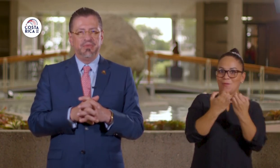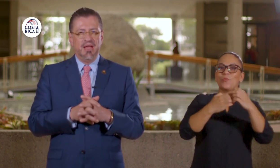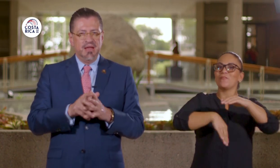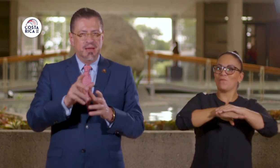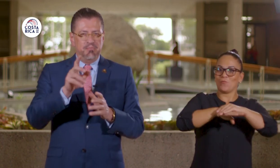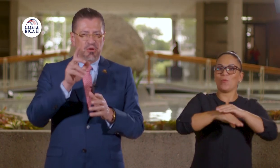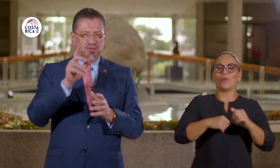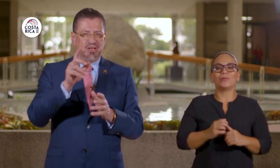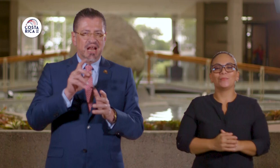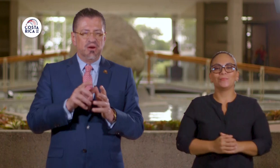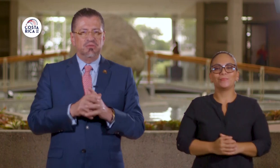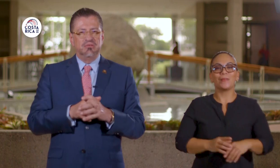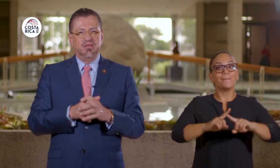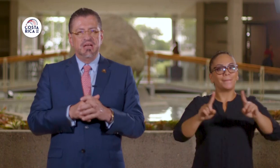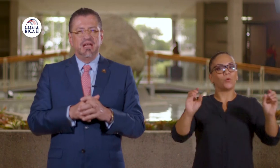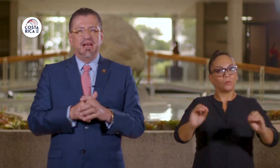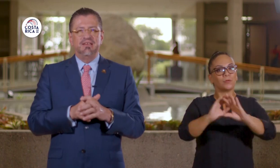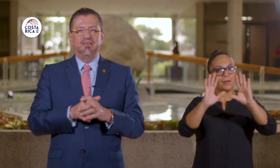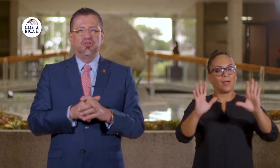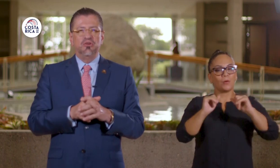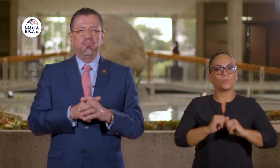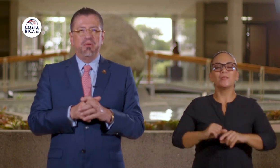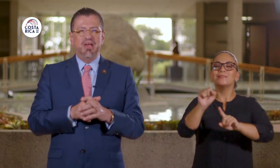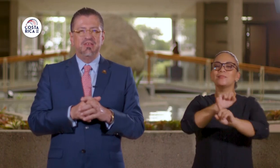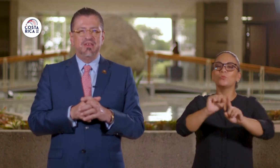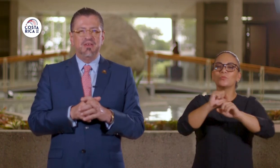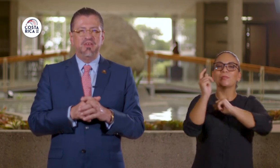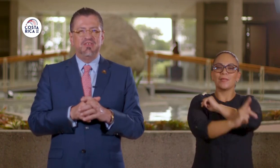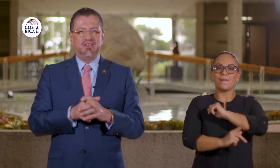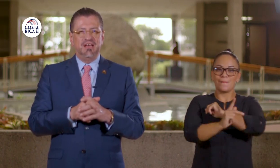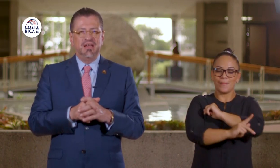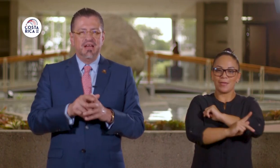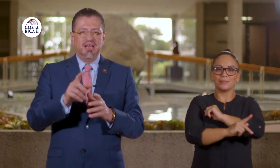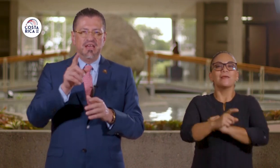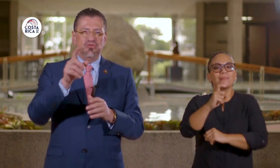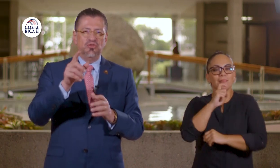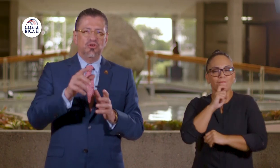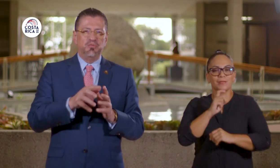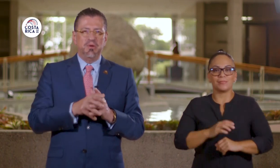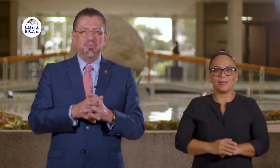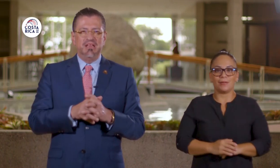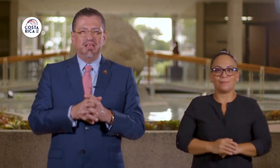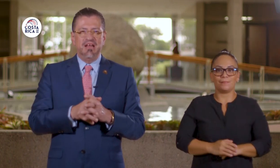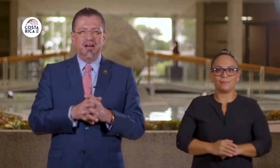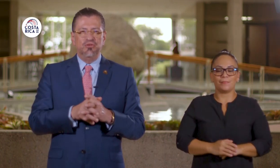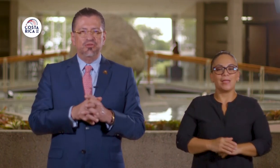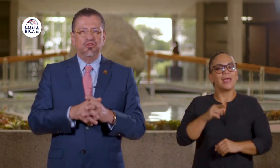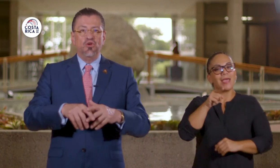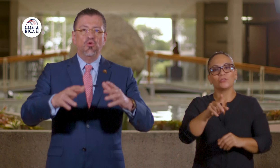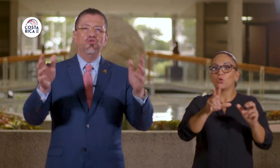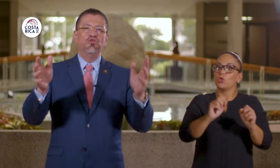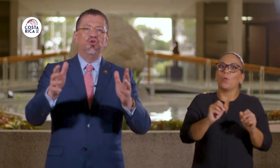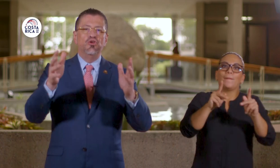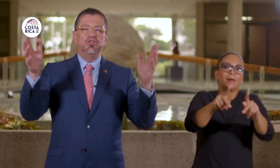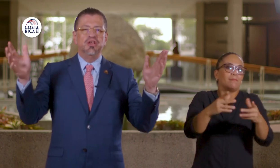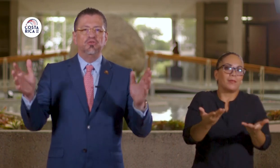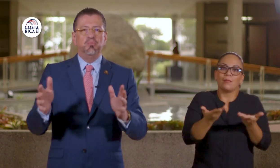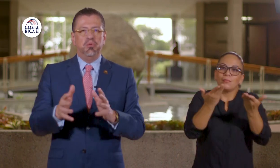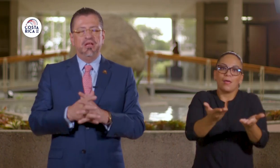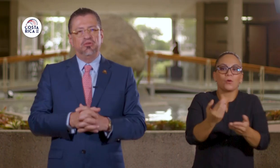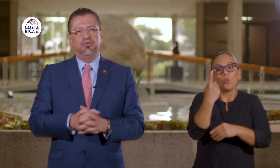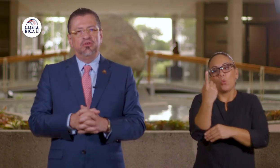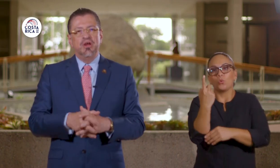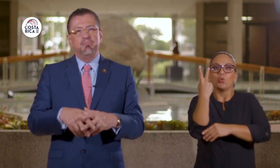nacional, pero es claro que la situación país es difícil y eso no nos permite darnos uno o dos